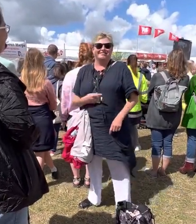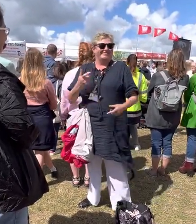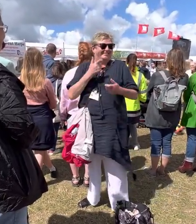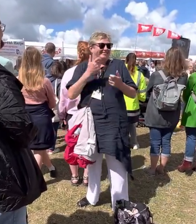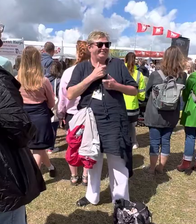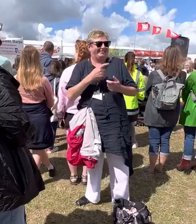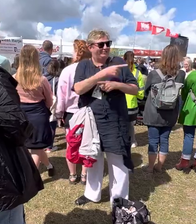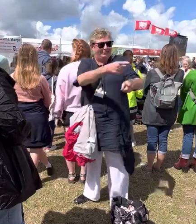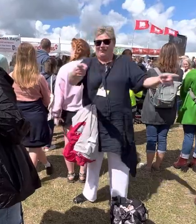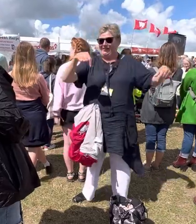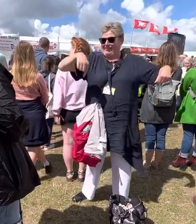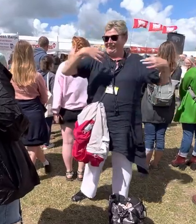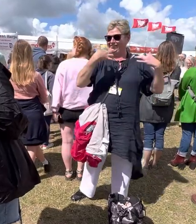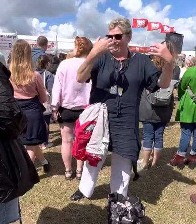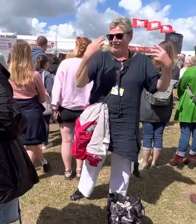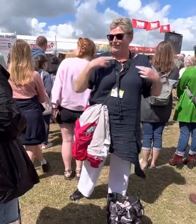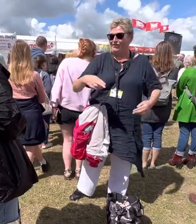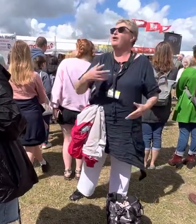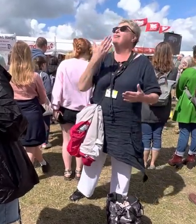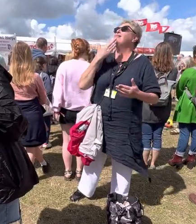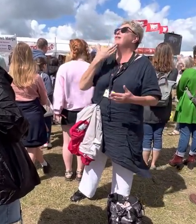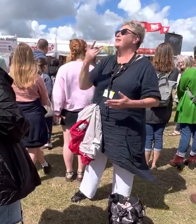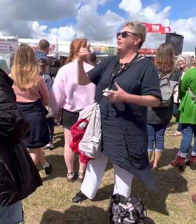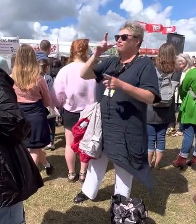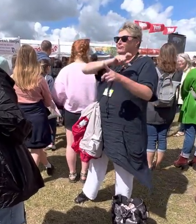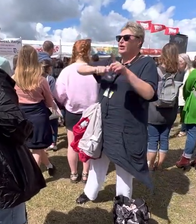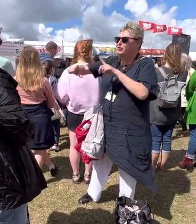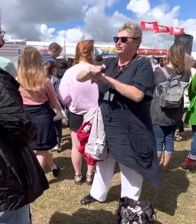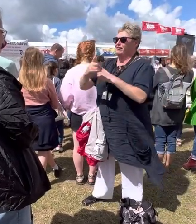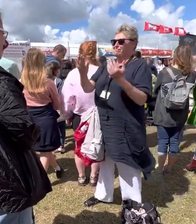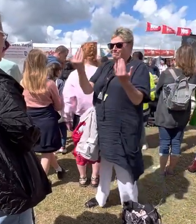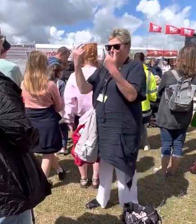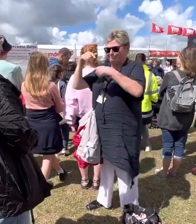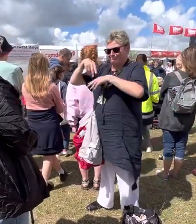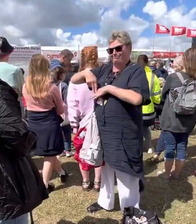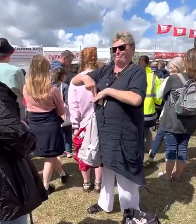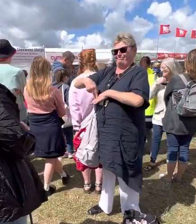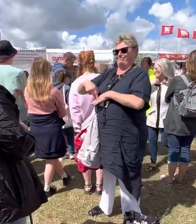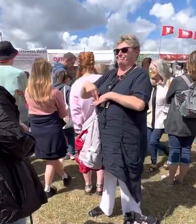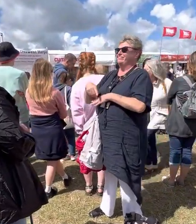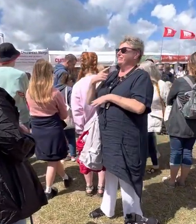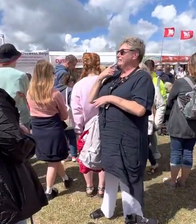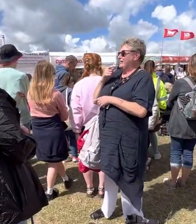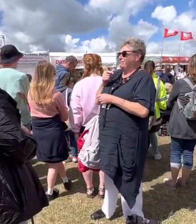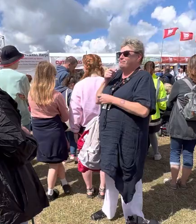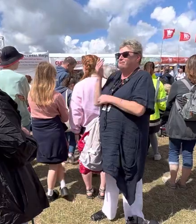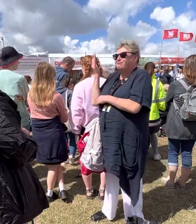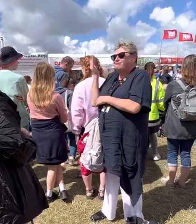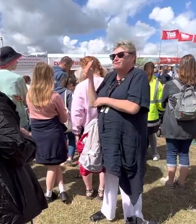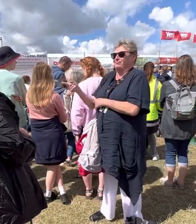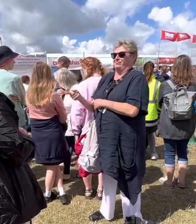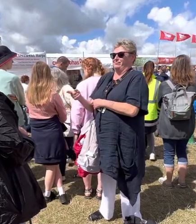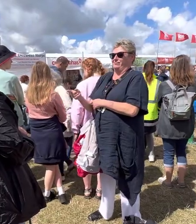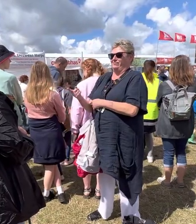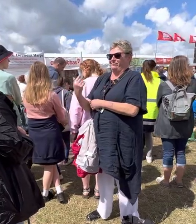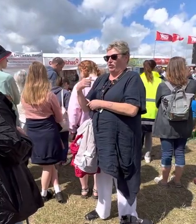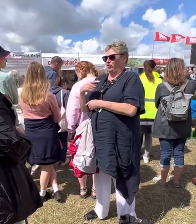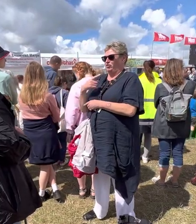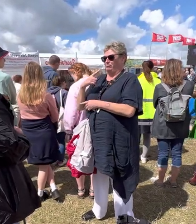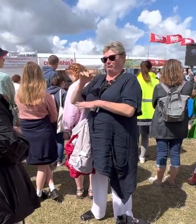sydd yma ffrawn yma. Diolch yn fawr i'r Cymdeithas am y gwahoddiad i ddweud gair am gynnal y rali, ac efallai bod